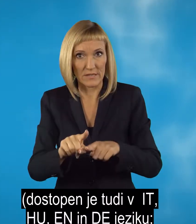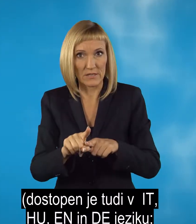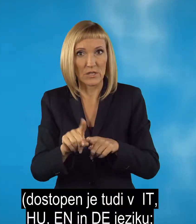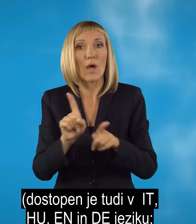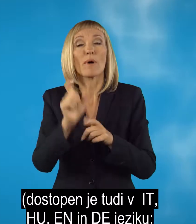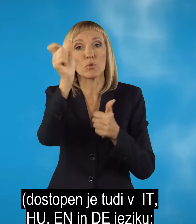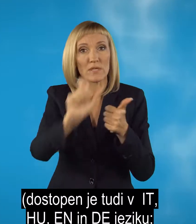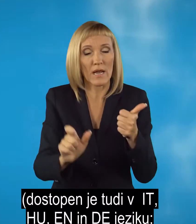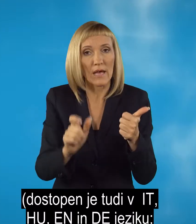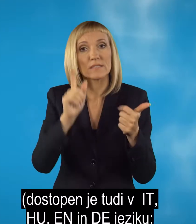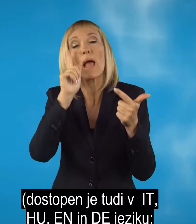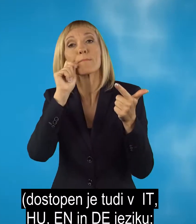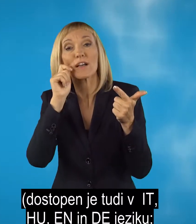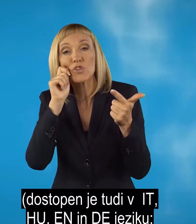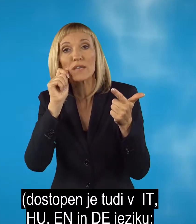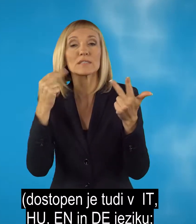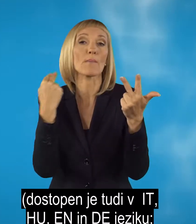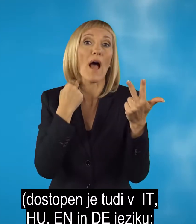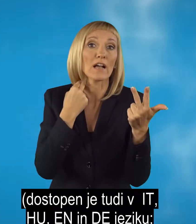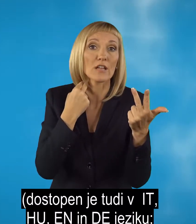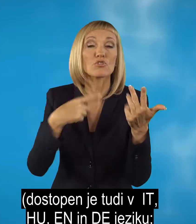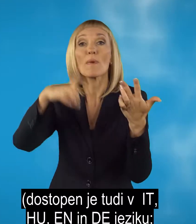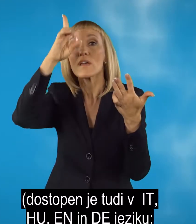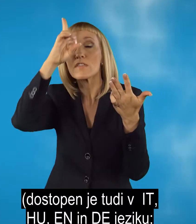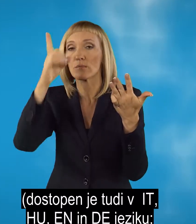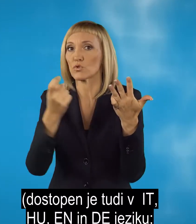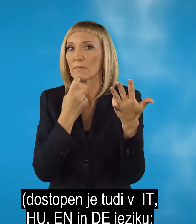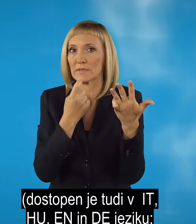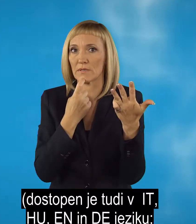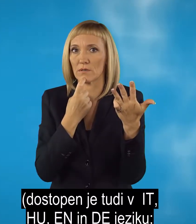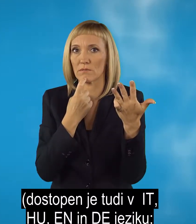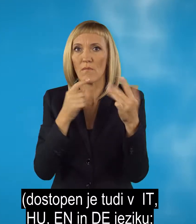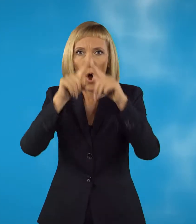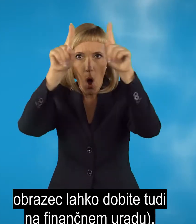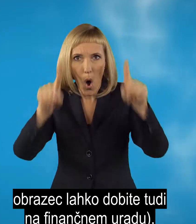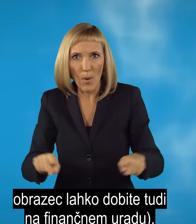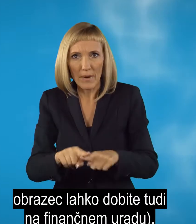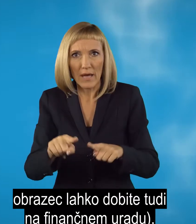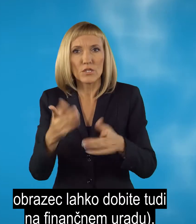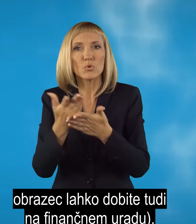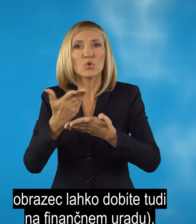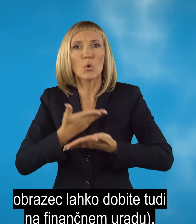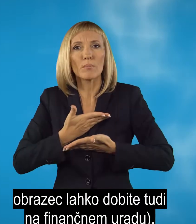v italijanskem, madžarskem, angleškem in nemškem jeziku, obrazec lahko dobite tudi na finančnem